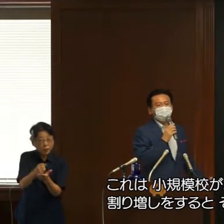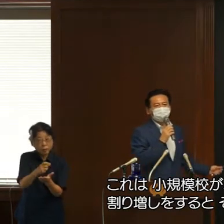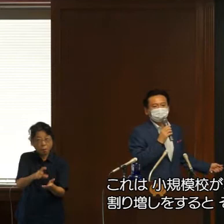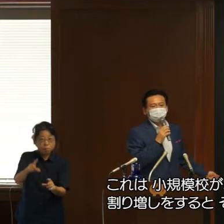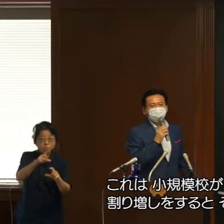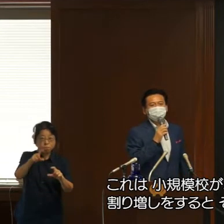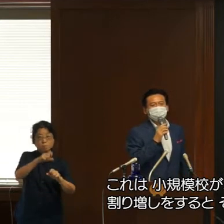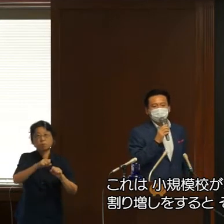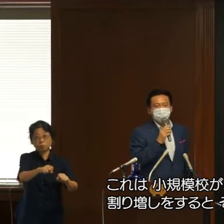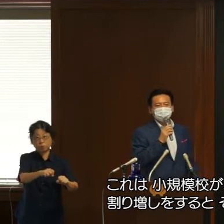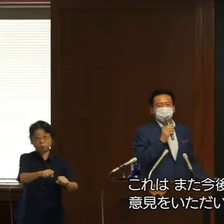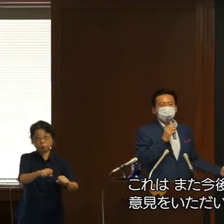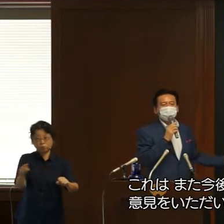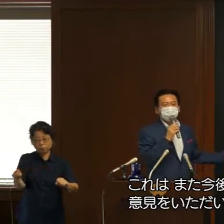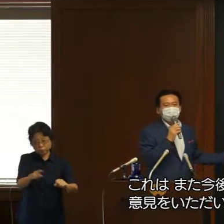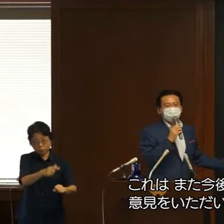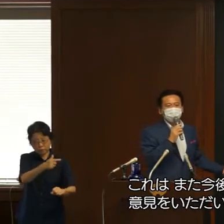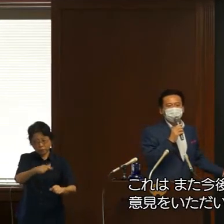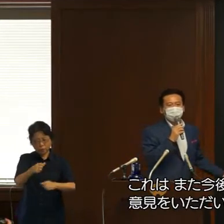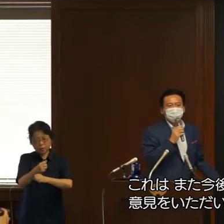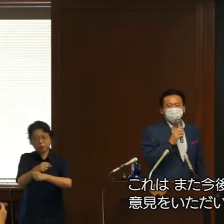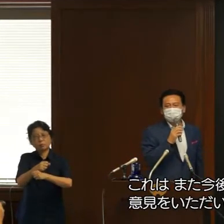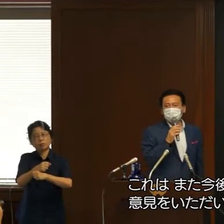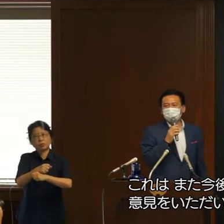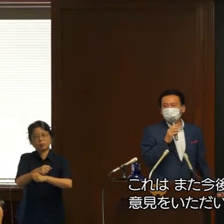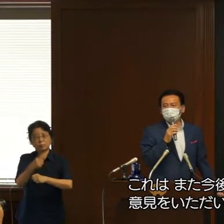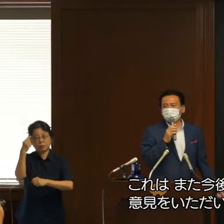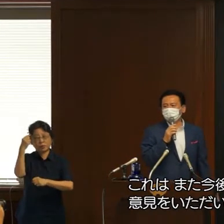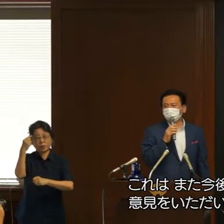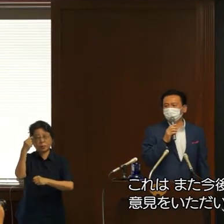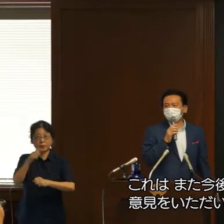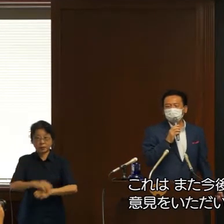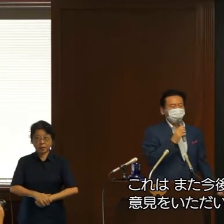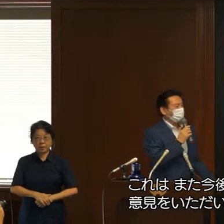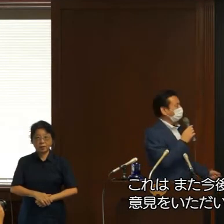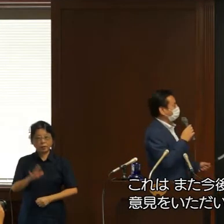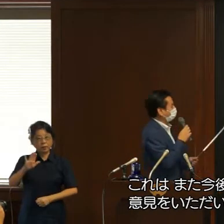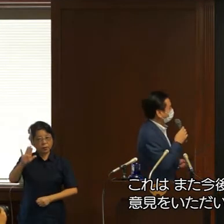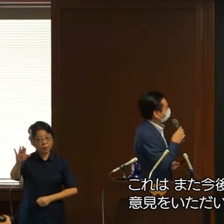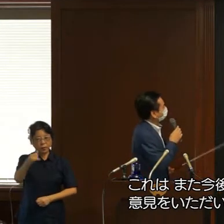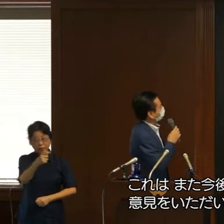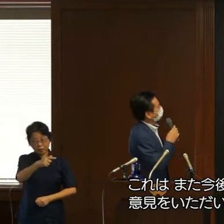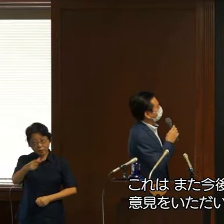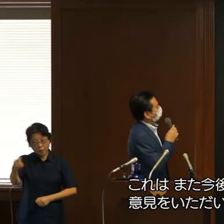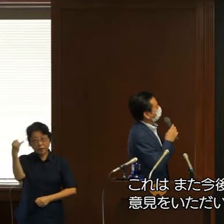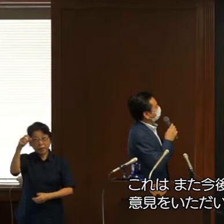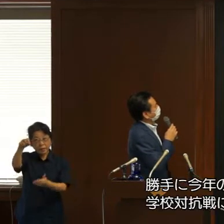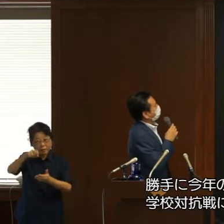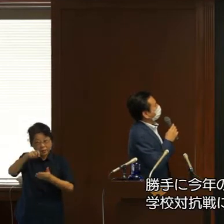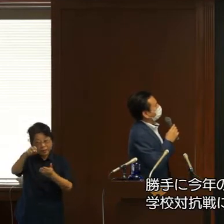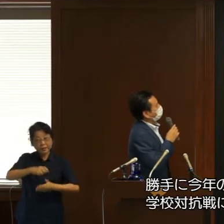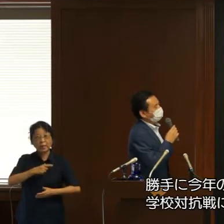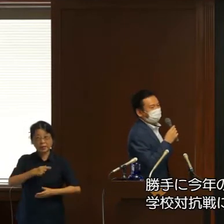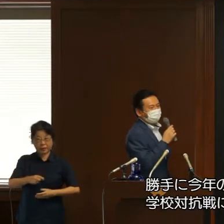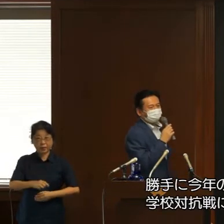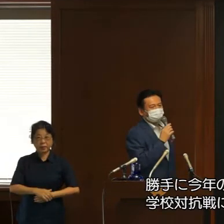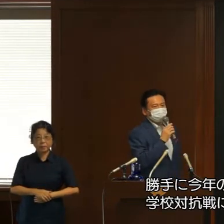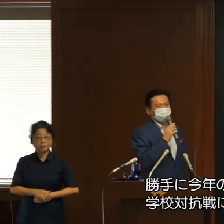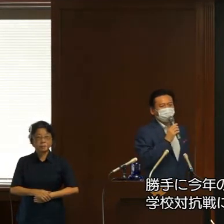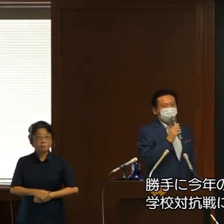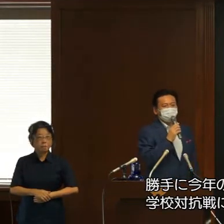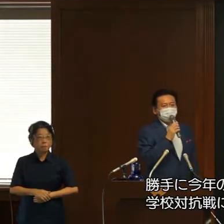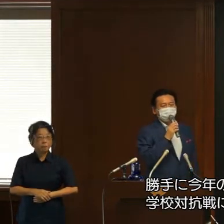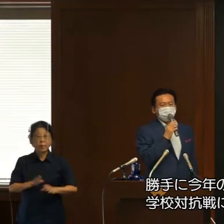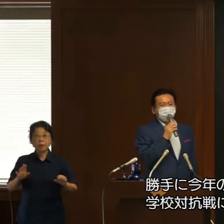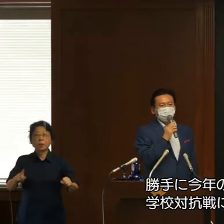あ、そういうような工夫をして、まあ、これはまた今後意見をいただいたらいいと思いますが、はい、勝手に今年